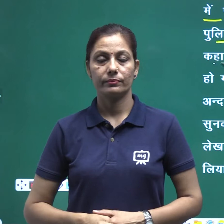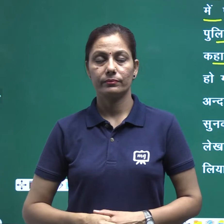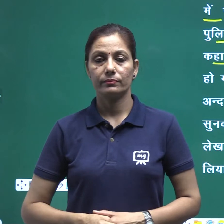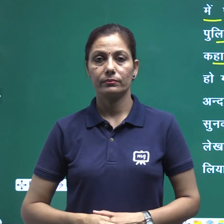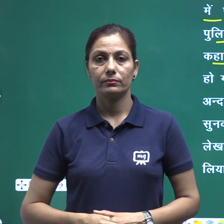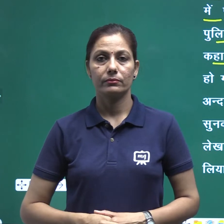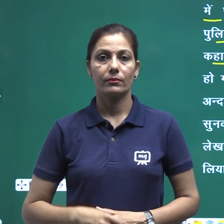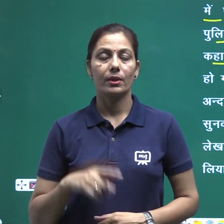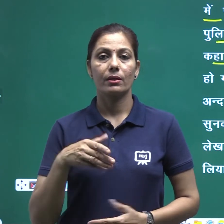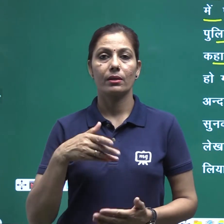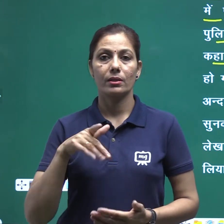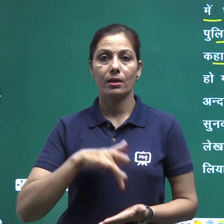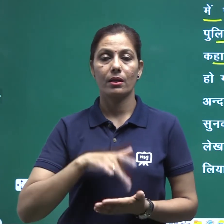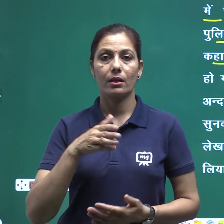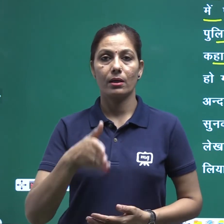यहाँ एक